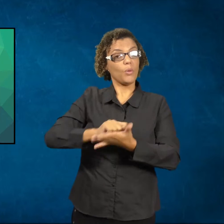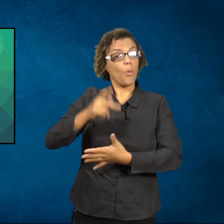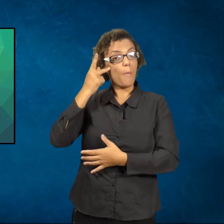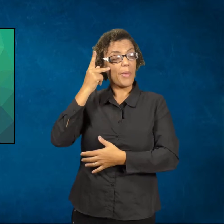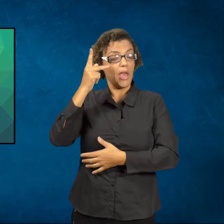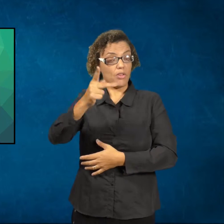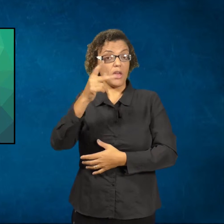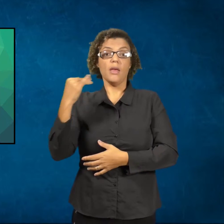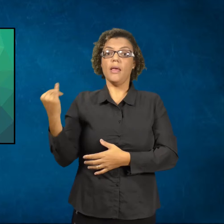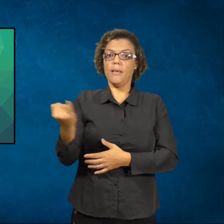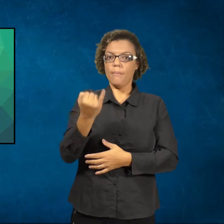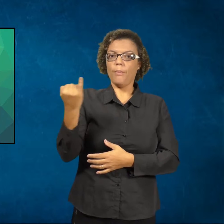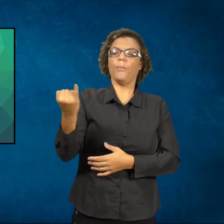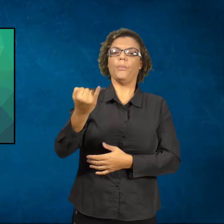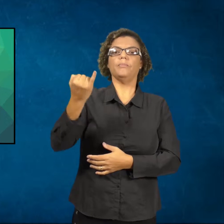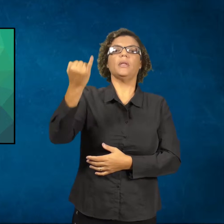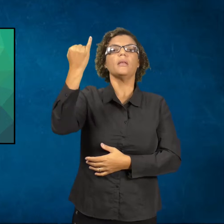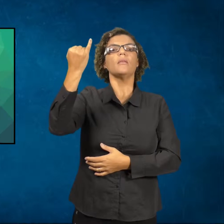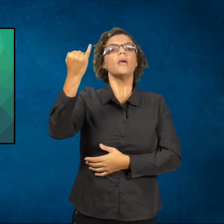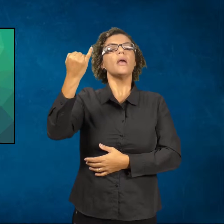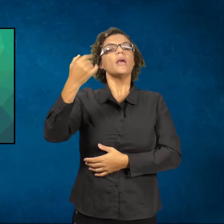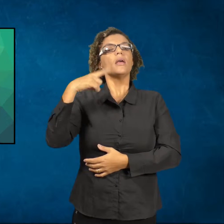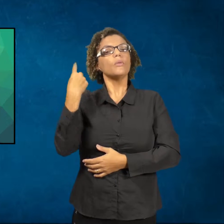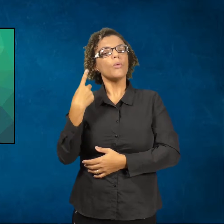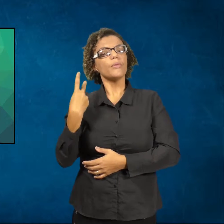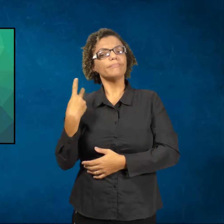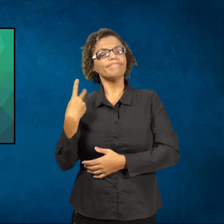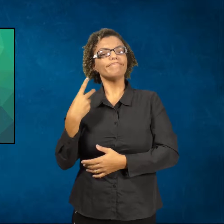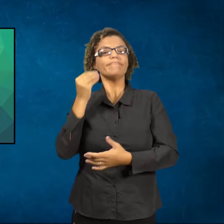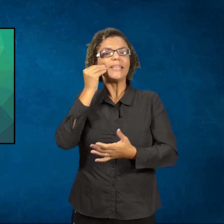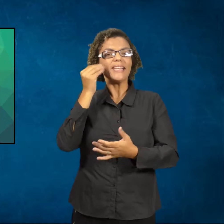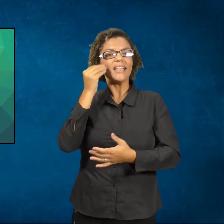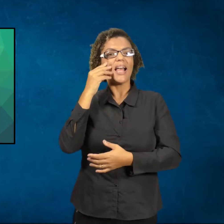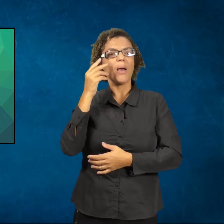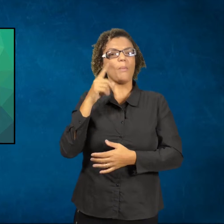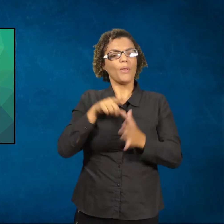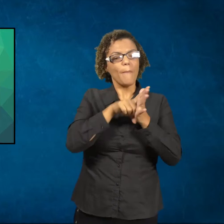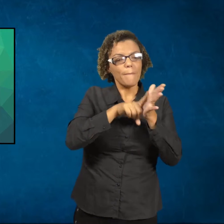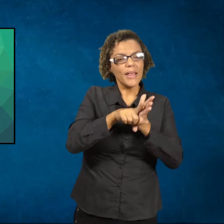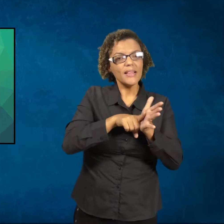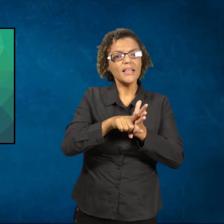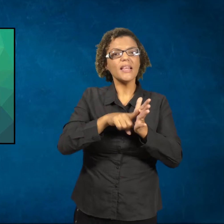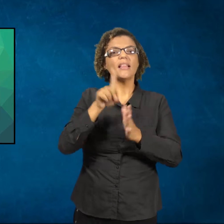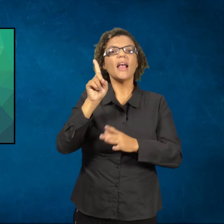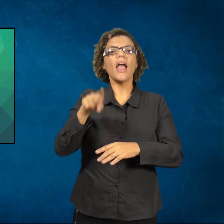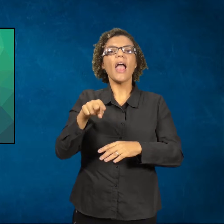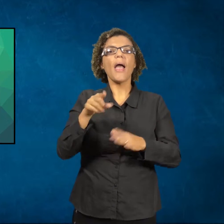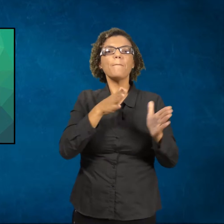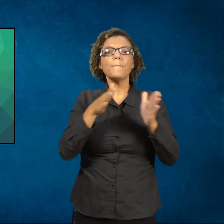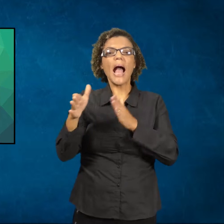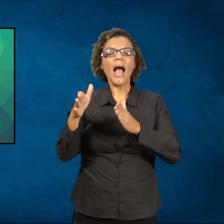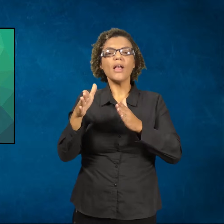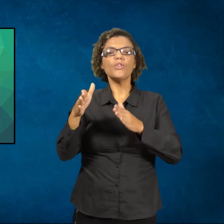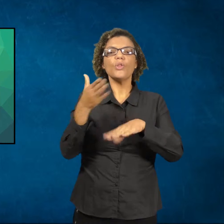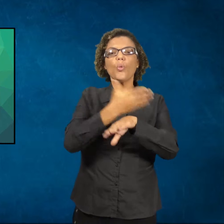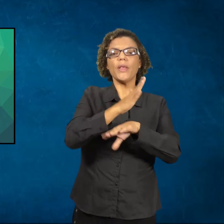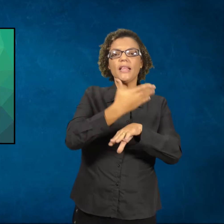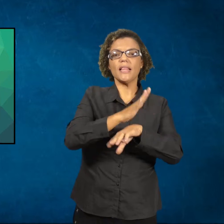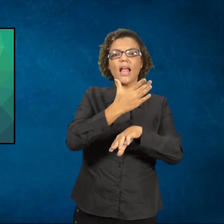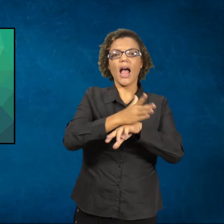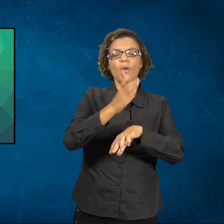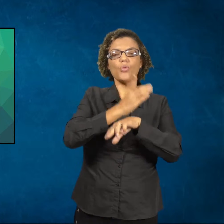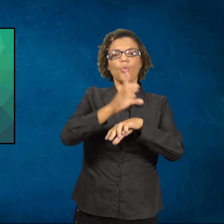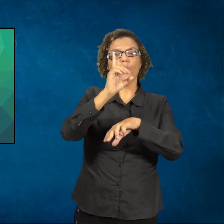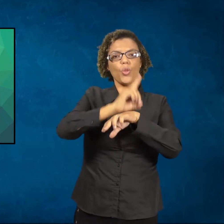tentou pegar exatamente nessa pesquisa, que foi obra de um estágio de doutorado sanduíche que eu acabei fazendo